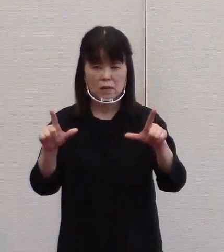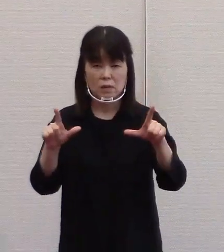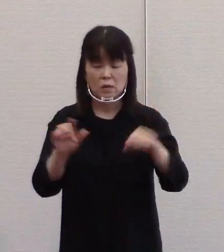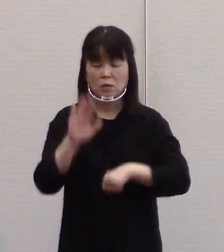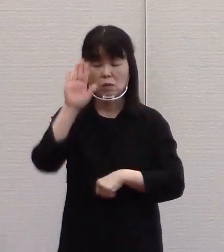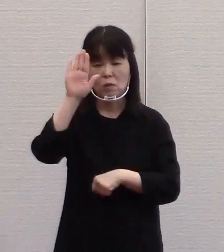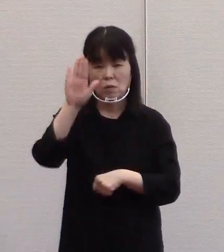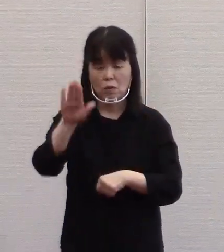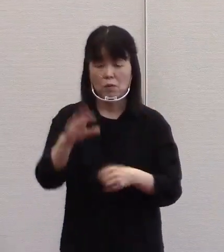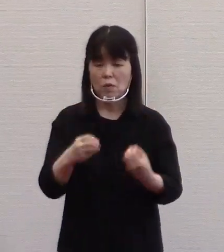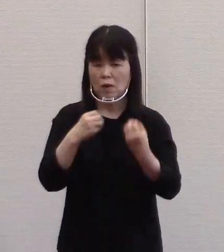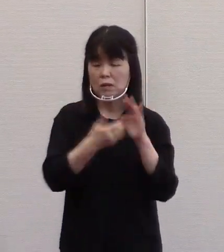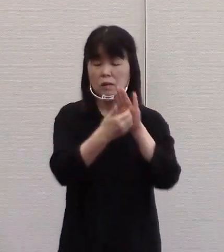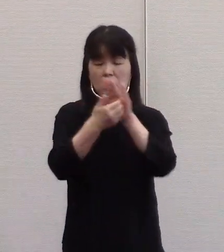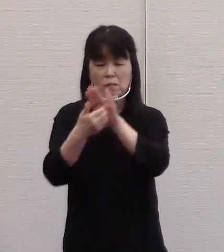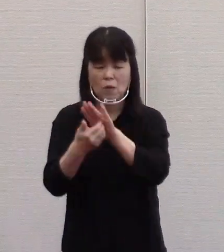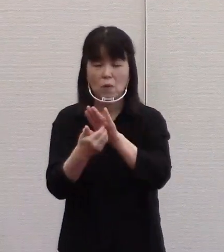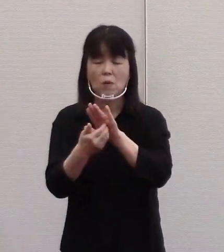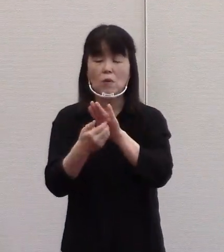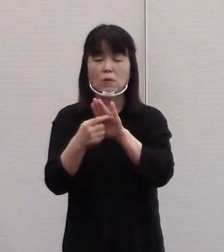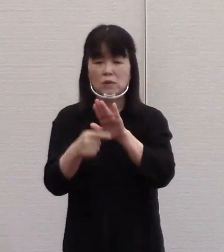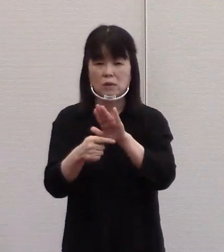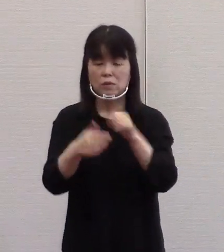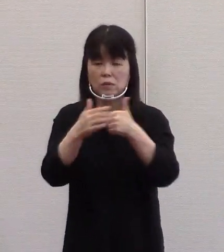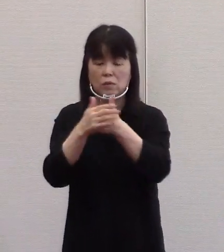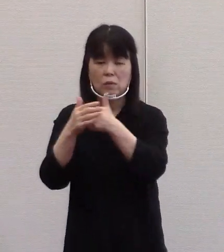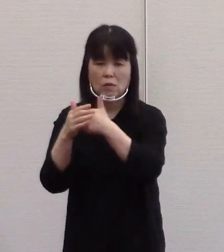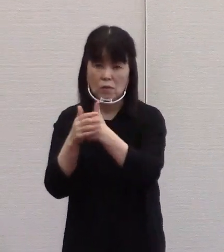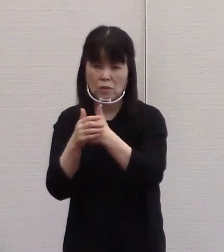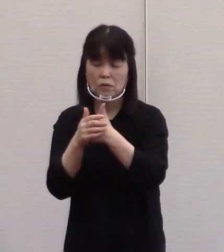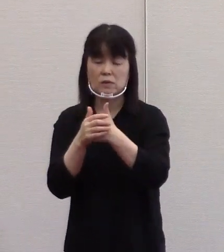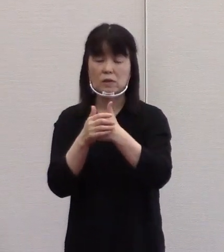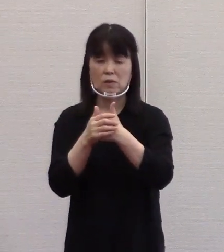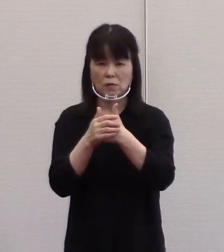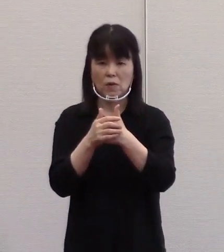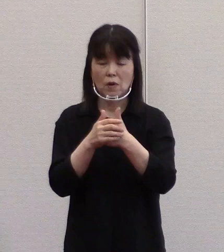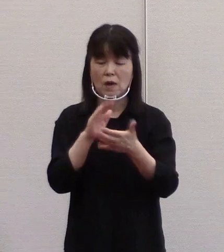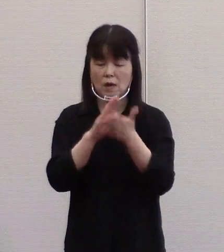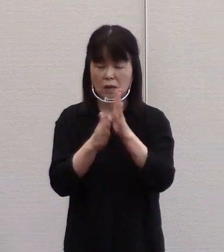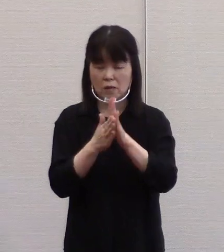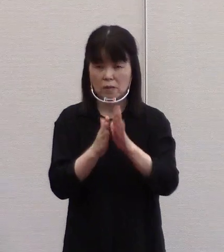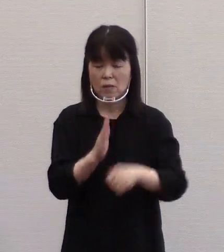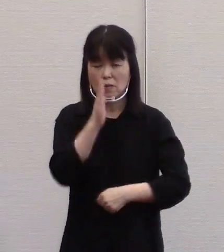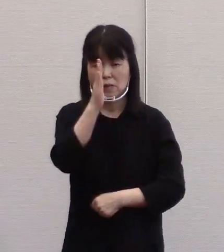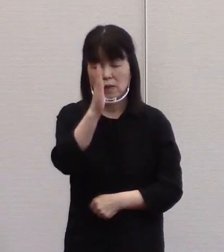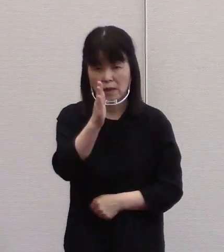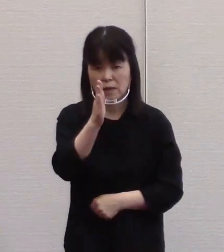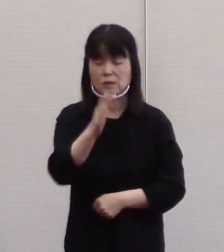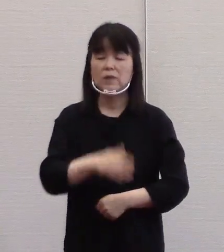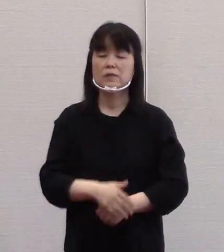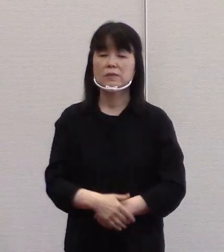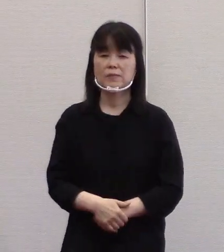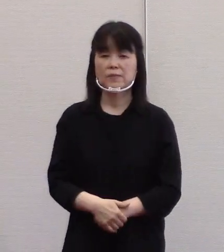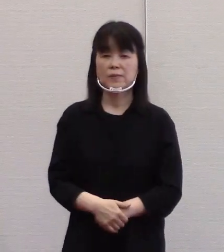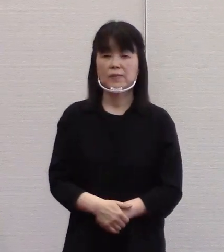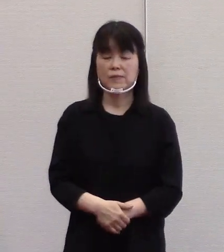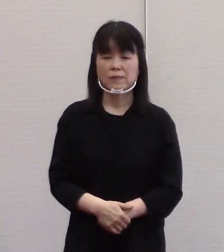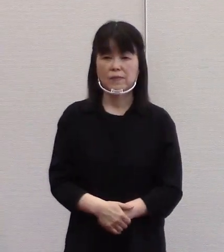染防止に、ご協力いただきますように改めてお願いしておきたいと思います。